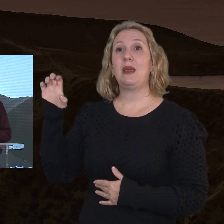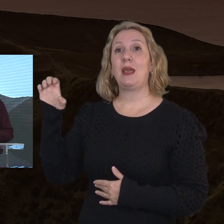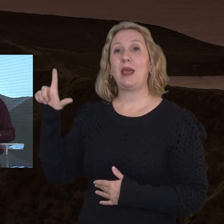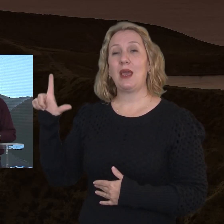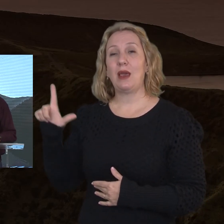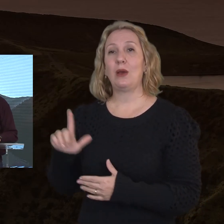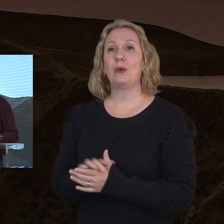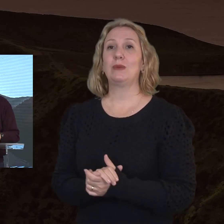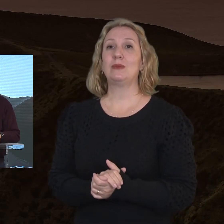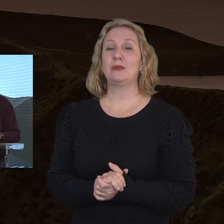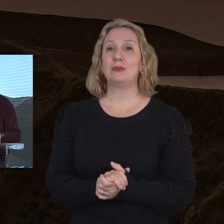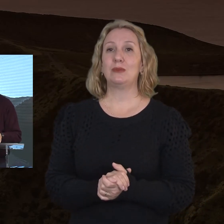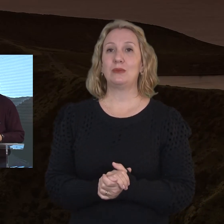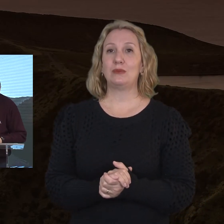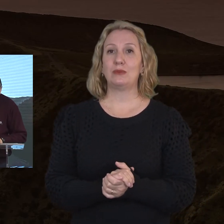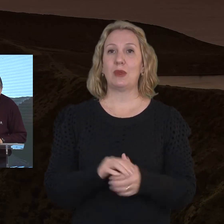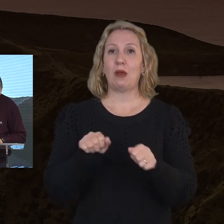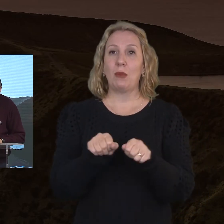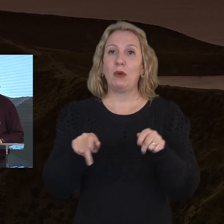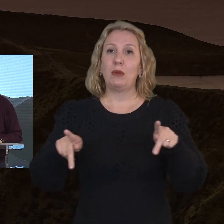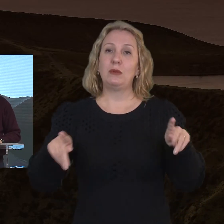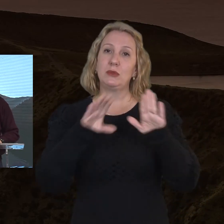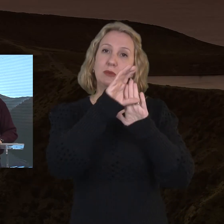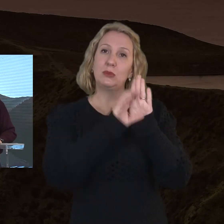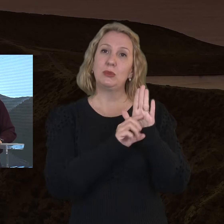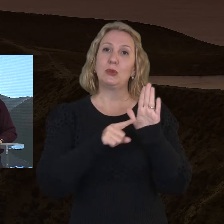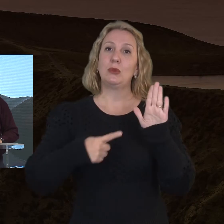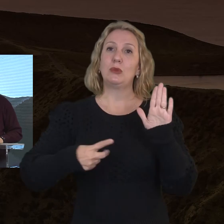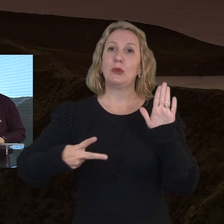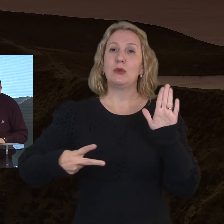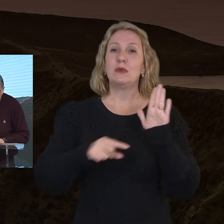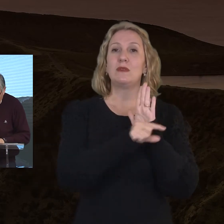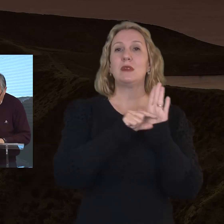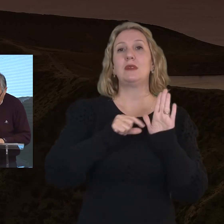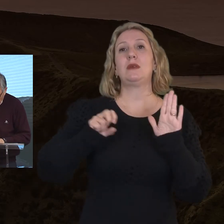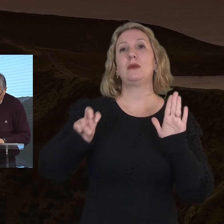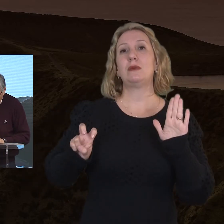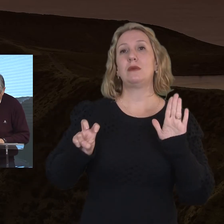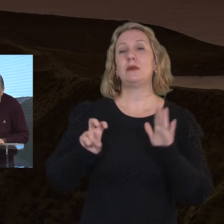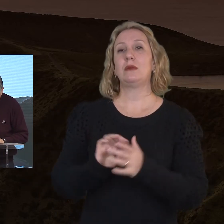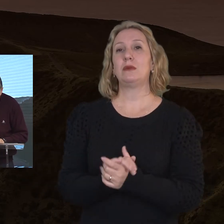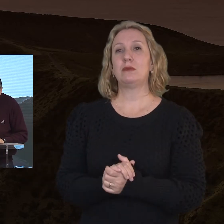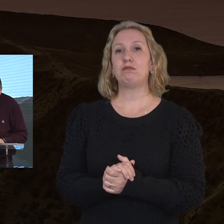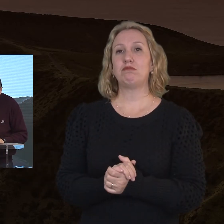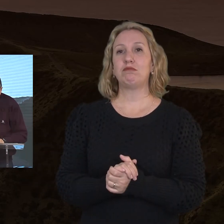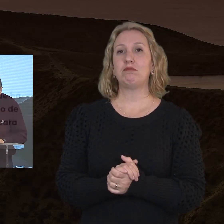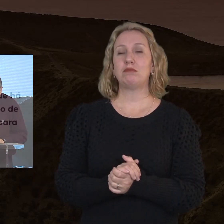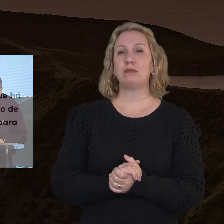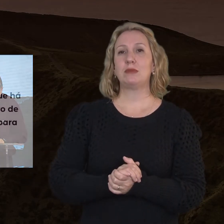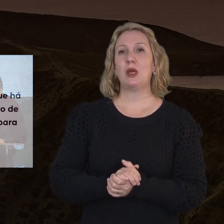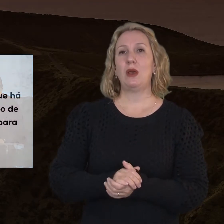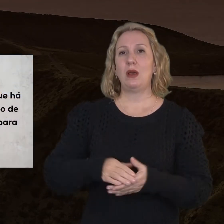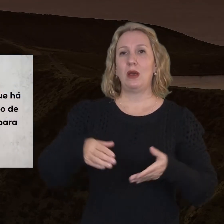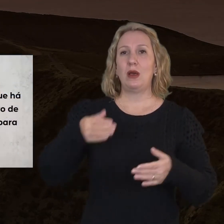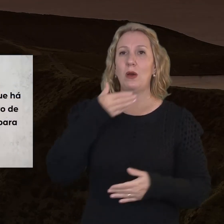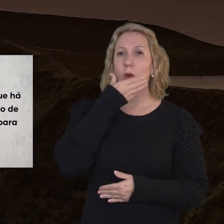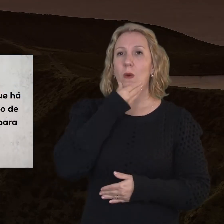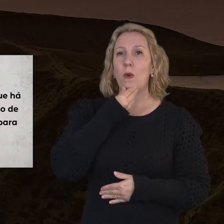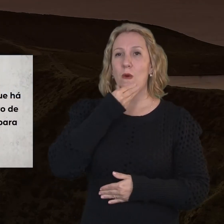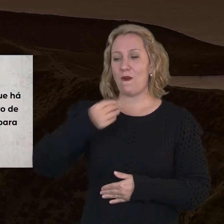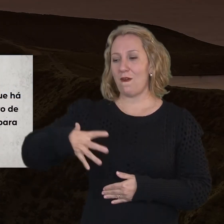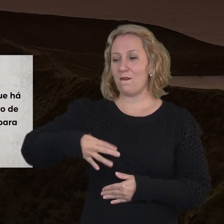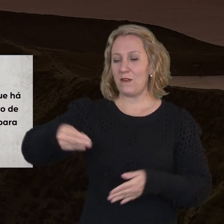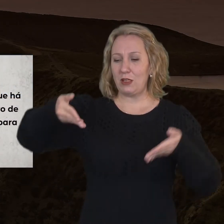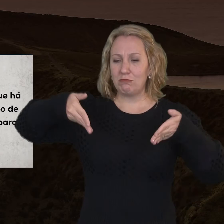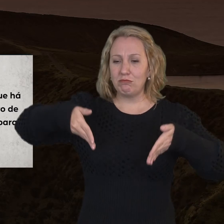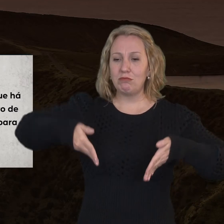da sentença apocalipse 12 versículo 5 nasceu depois um filho varão nasceu para mulher um filho varão